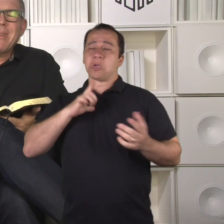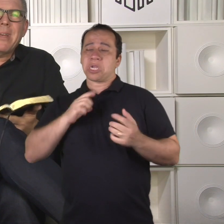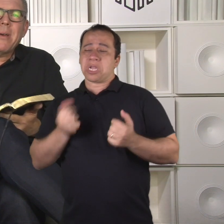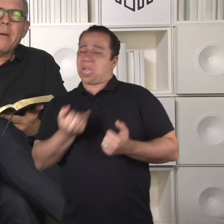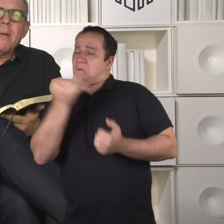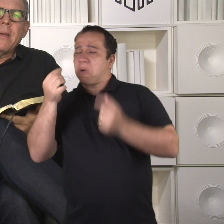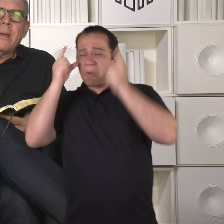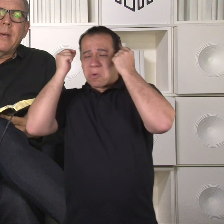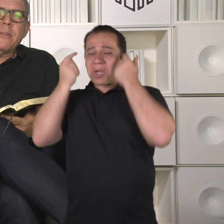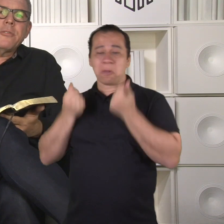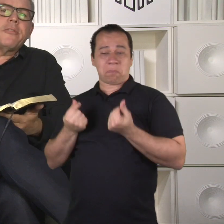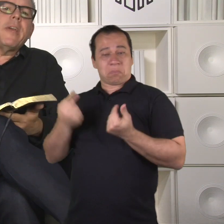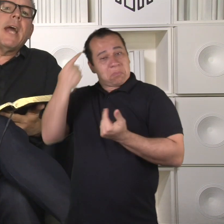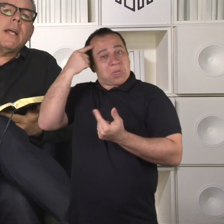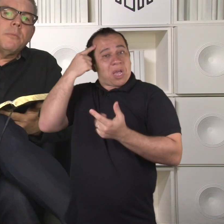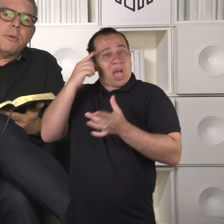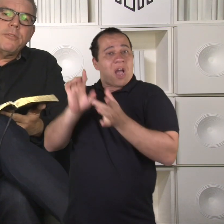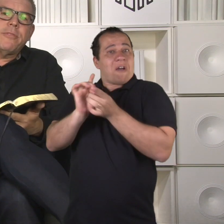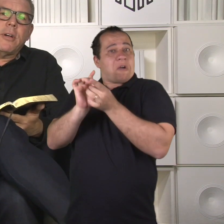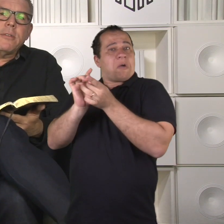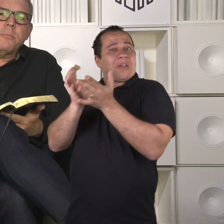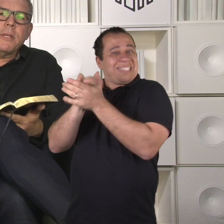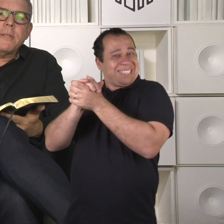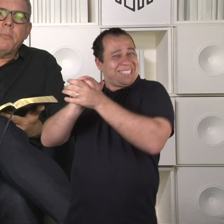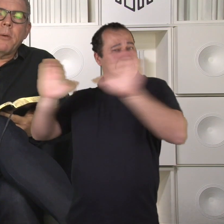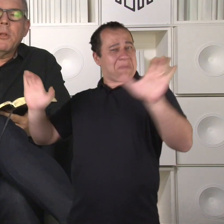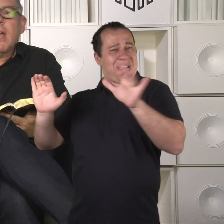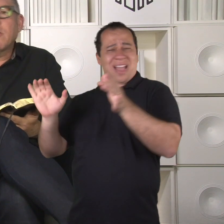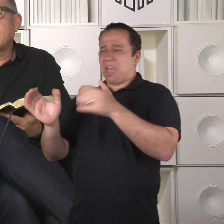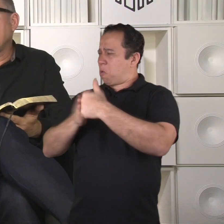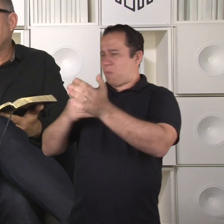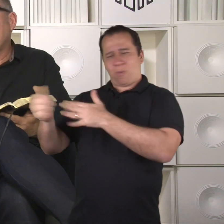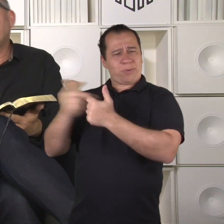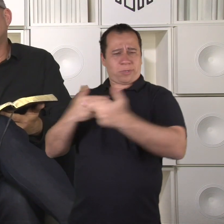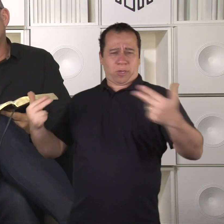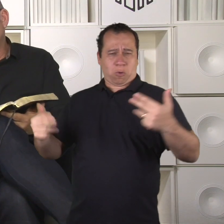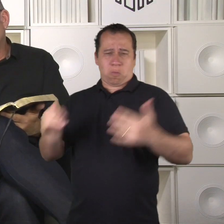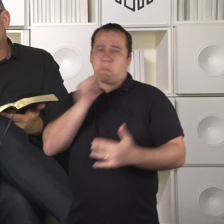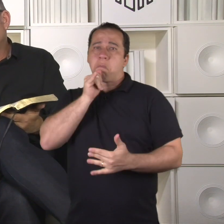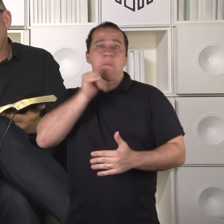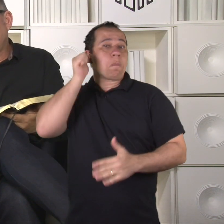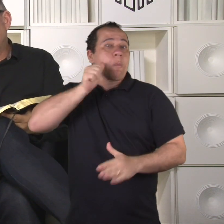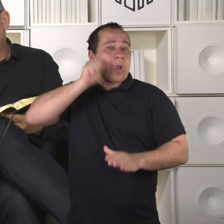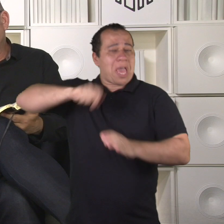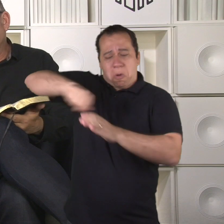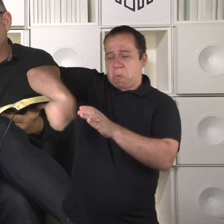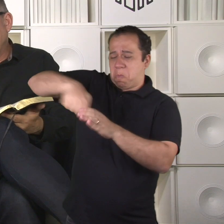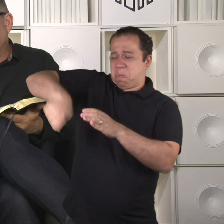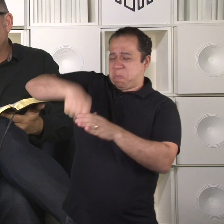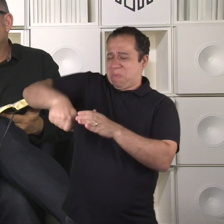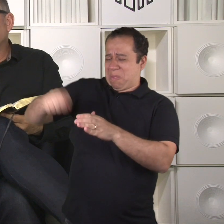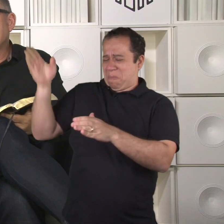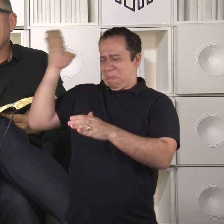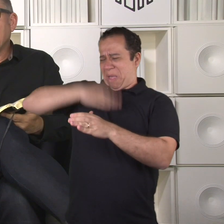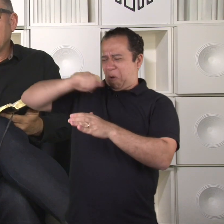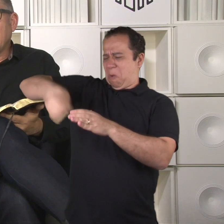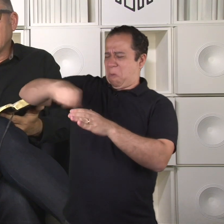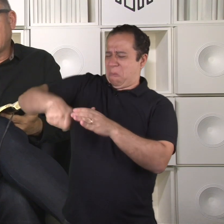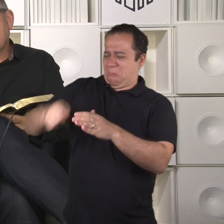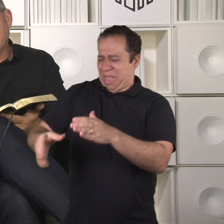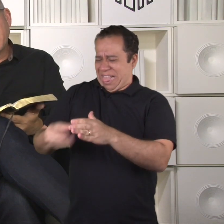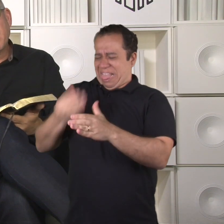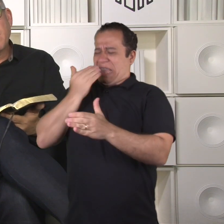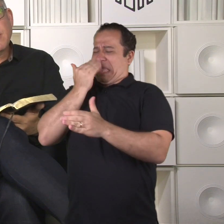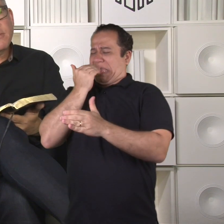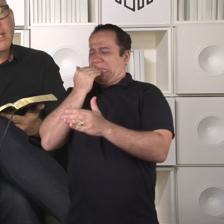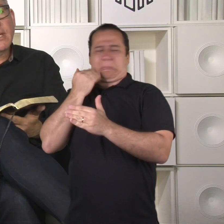motivo era justificado para o divórcio. Por exemplo, a mulher cozinhar mal era motivo para o divórcio. E